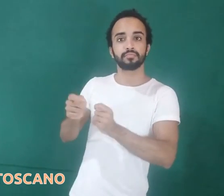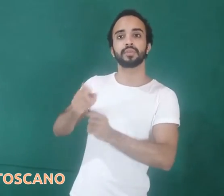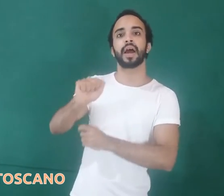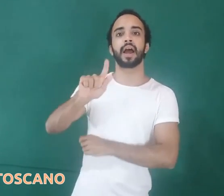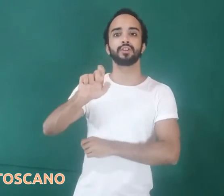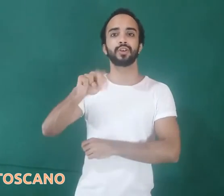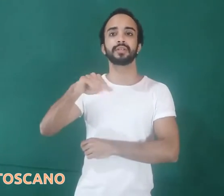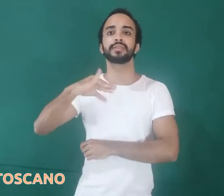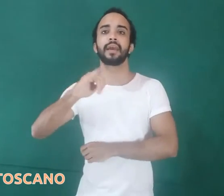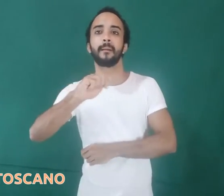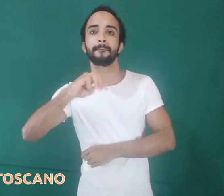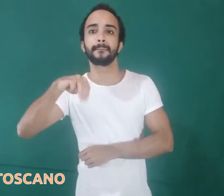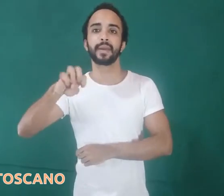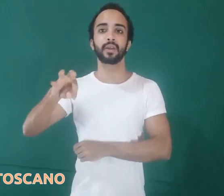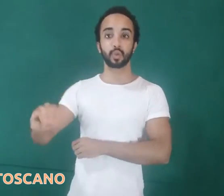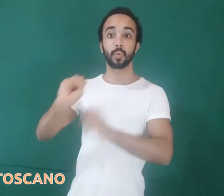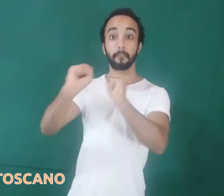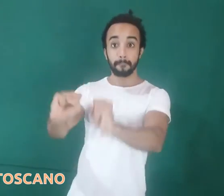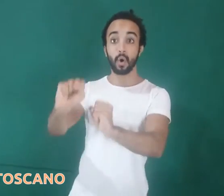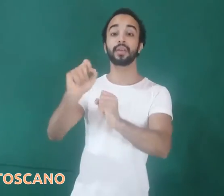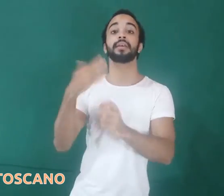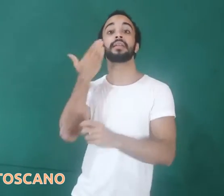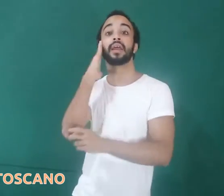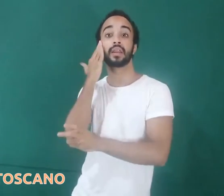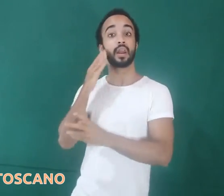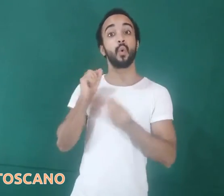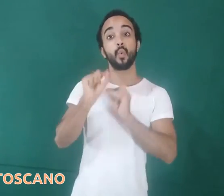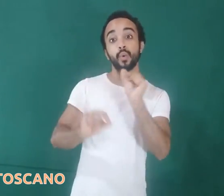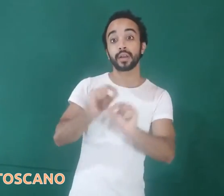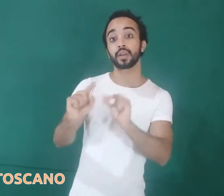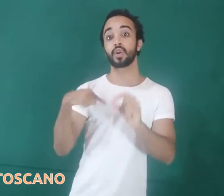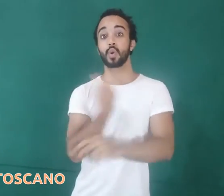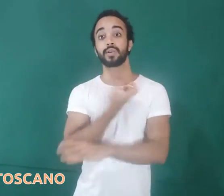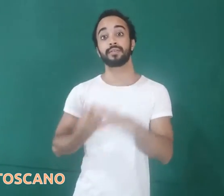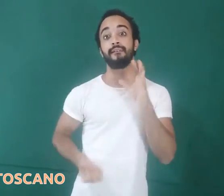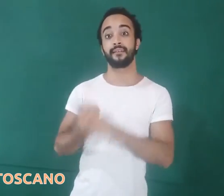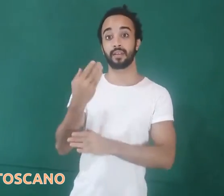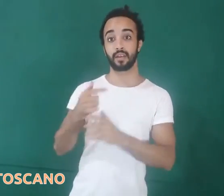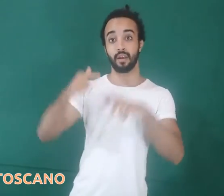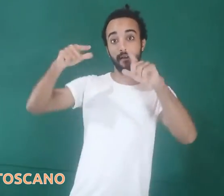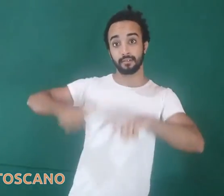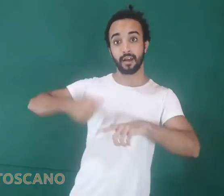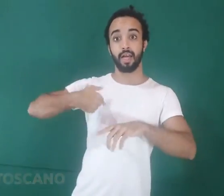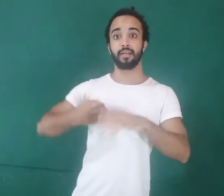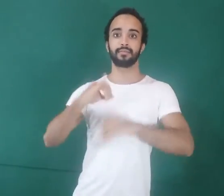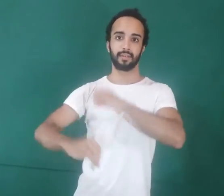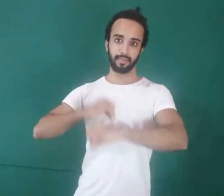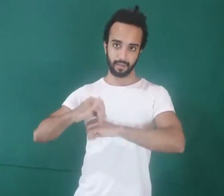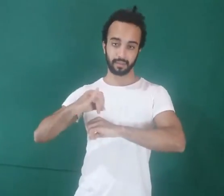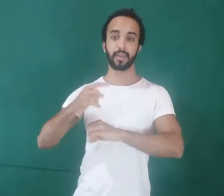se pode ser entendida talvez como o que a gente produz nesse lugar da internet, né? Sobre essa importância. Daí eu fiquei me